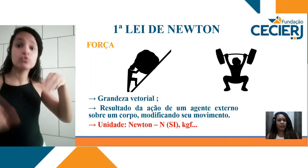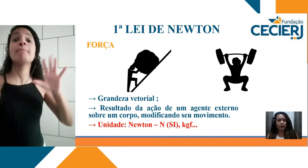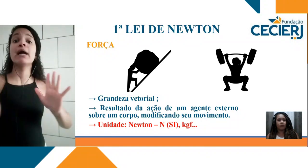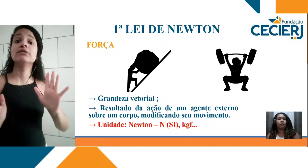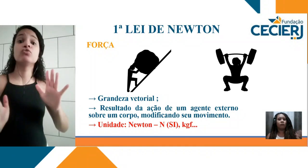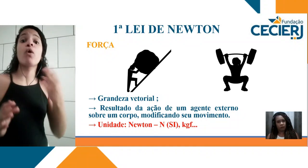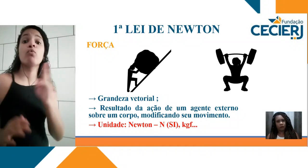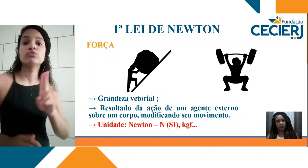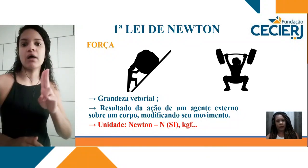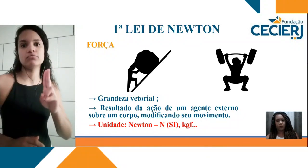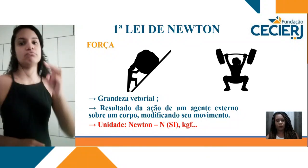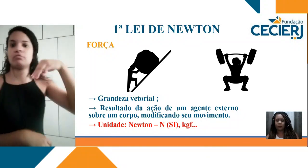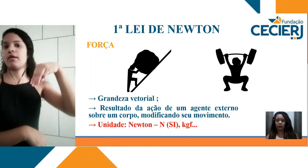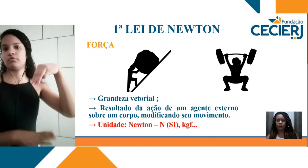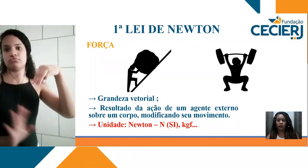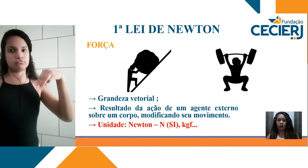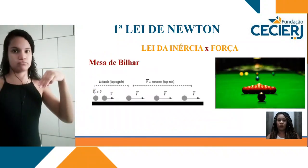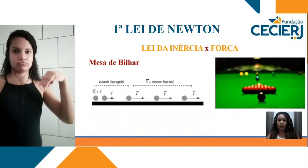no SI? Metro.